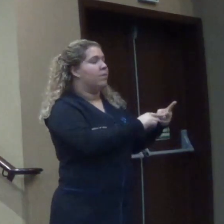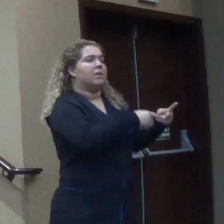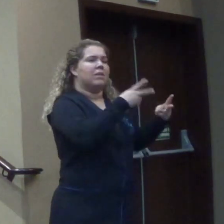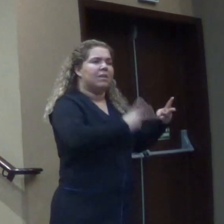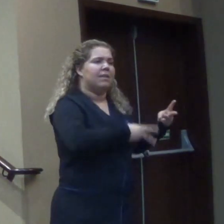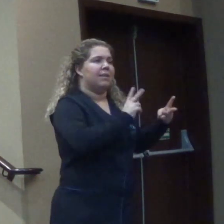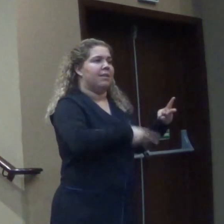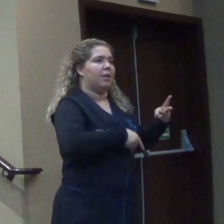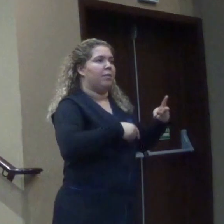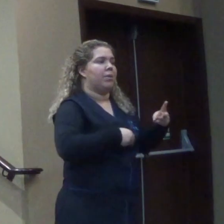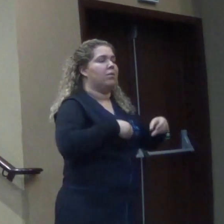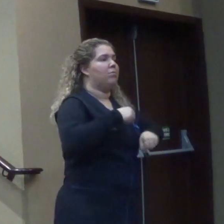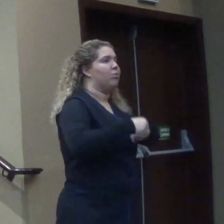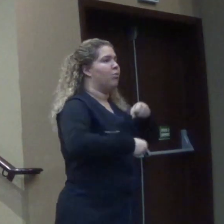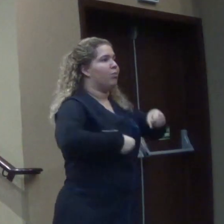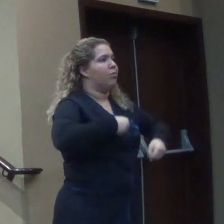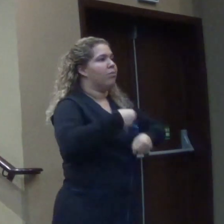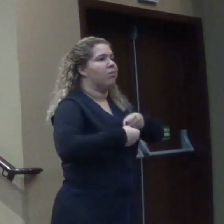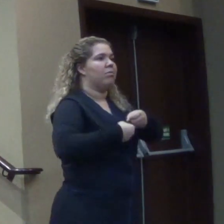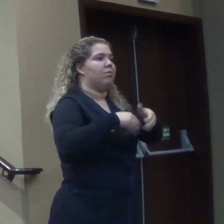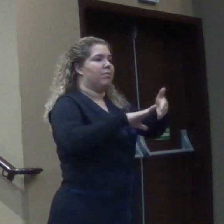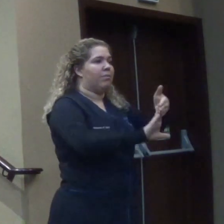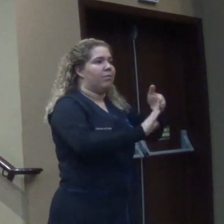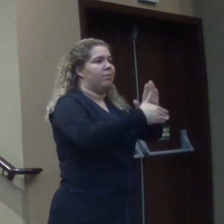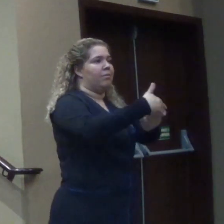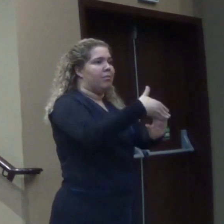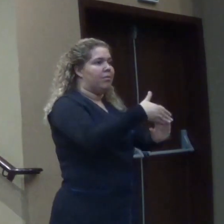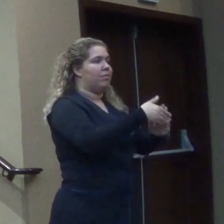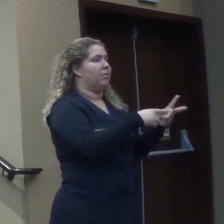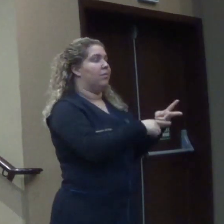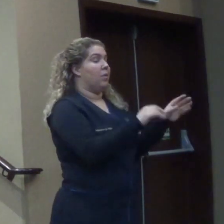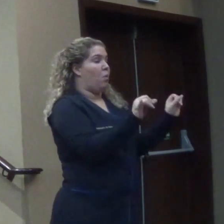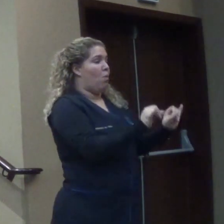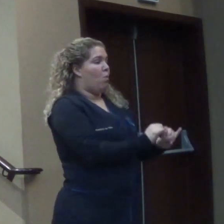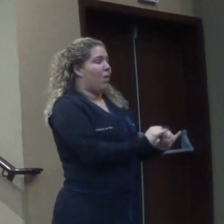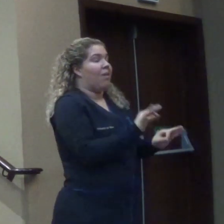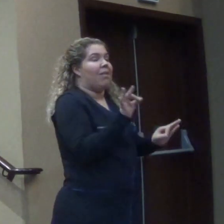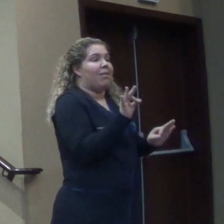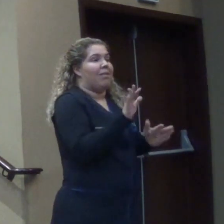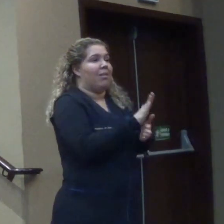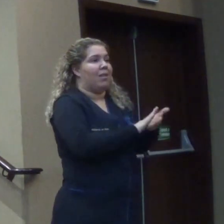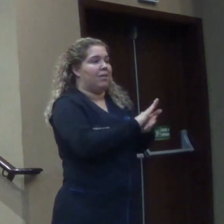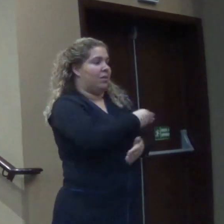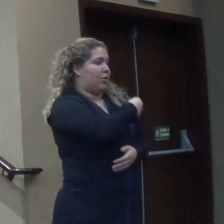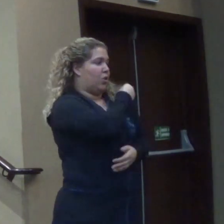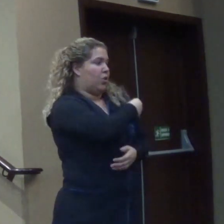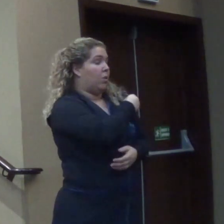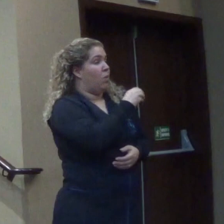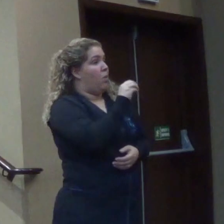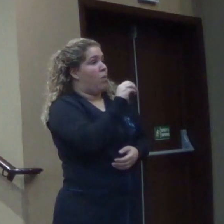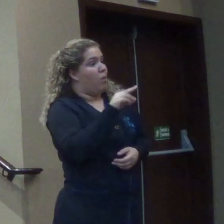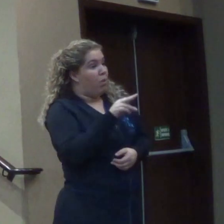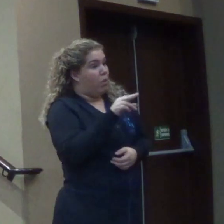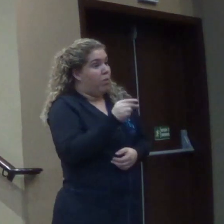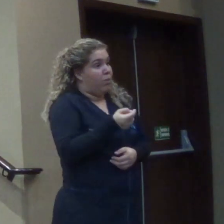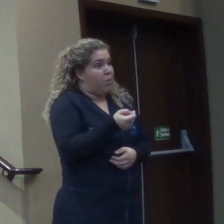dieta saudável e pouco ou nenhum consumo de álcool. O que aconteceu com esse grupo?